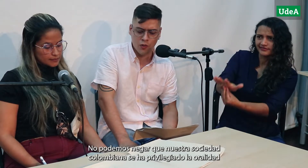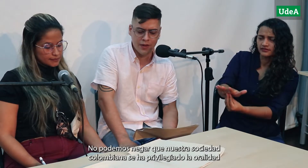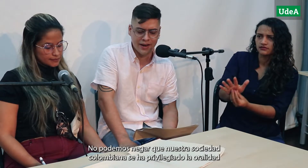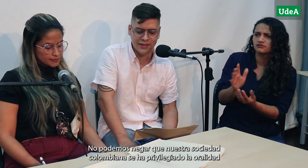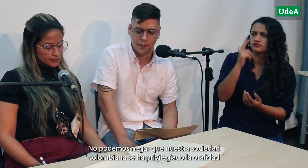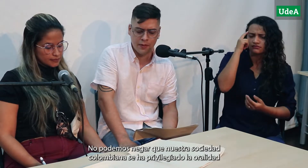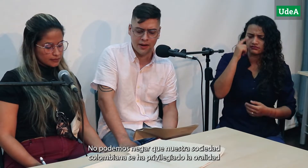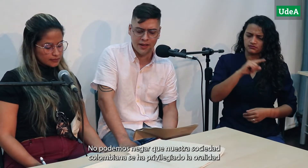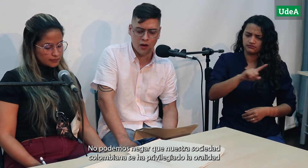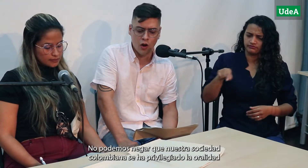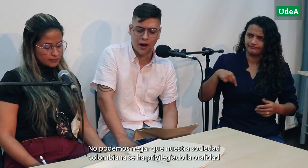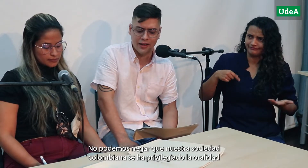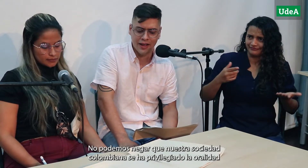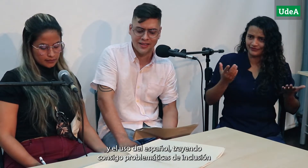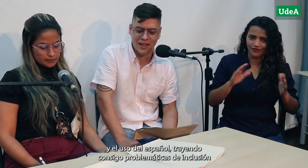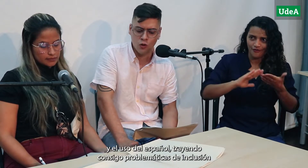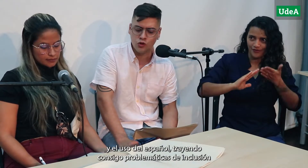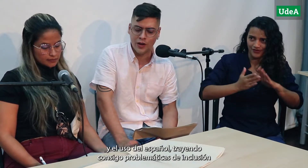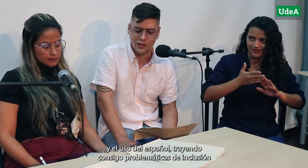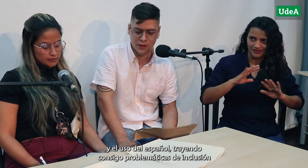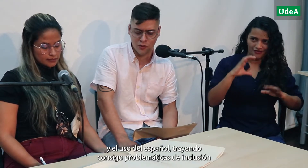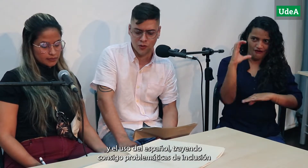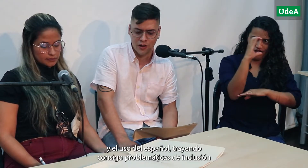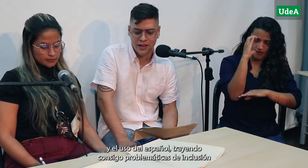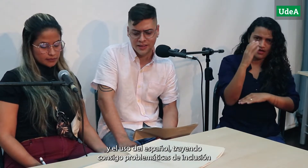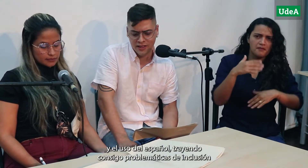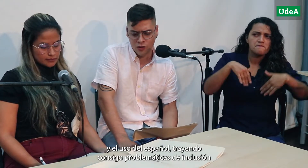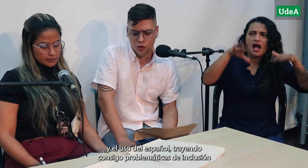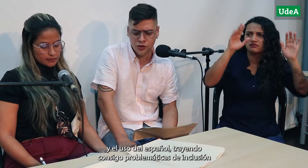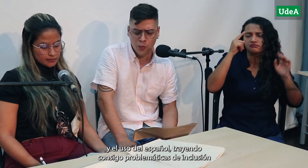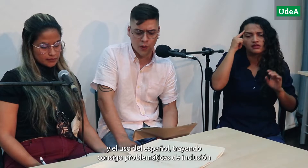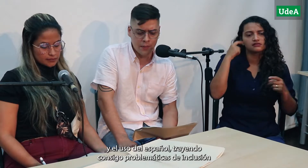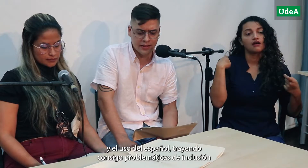sociedad colombiana se ha privilegiado la oralidad y el uso del español,